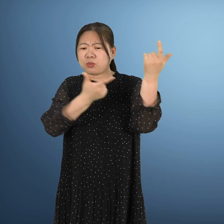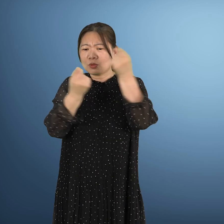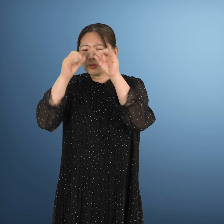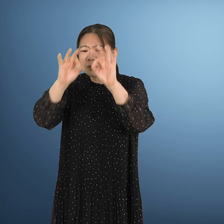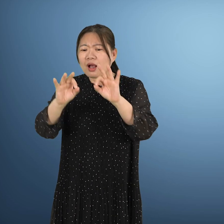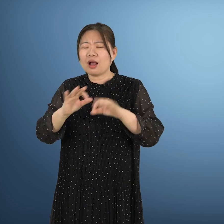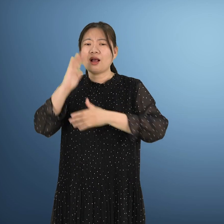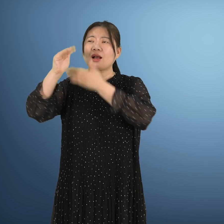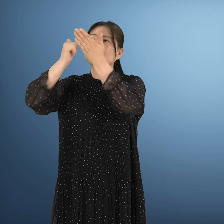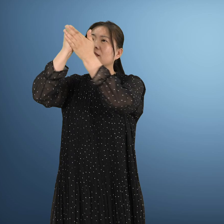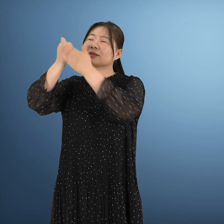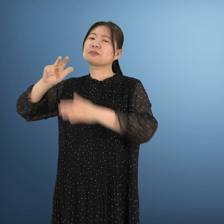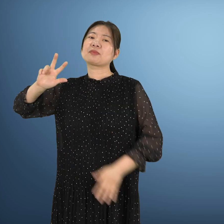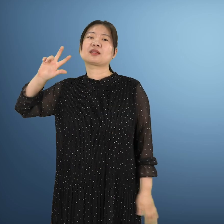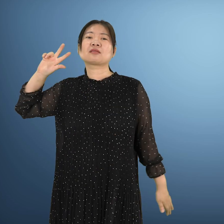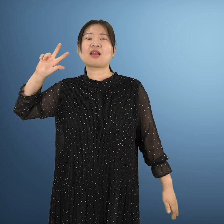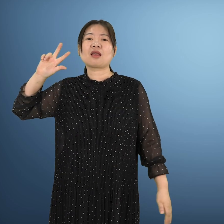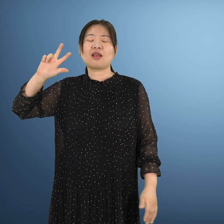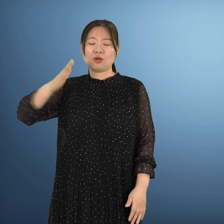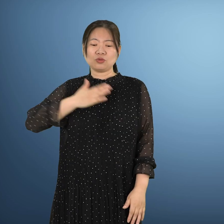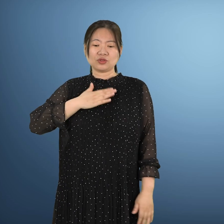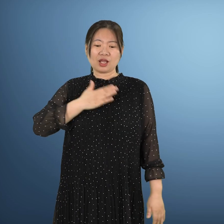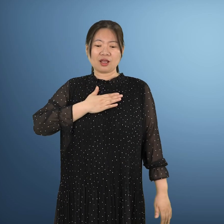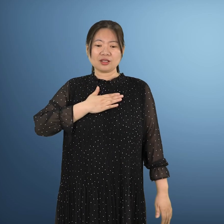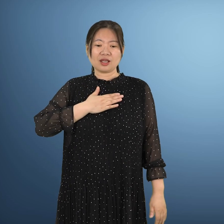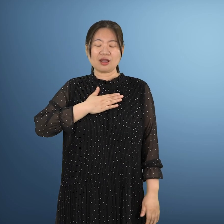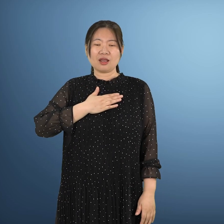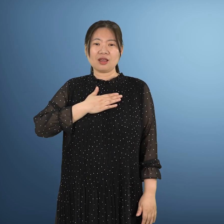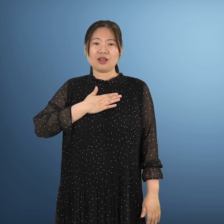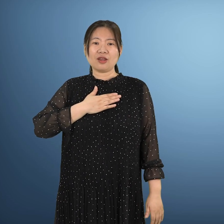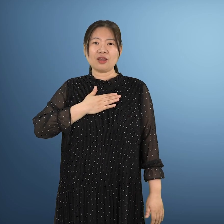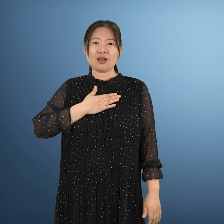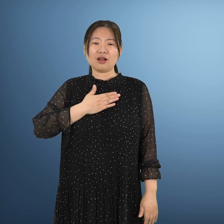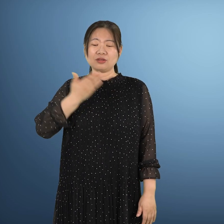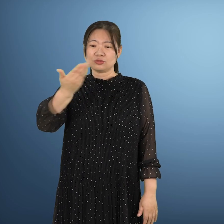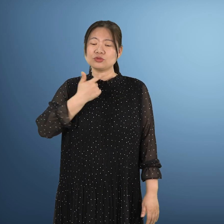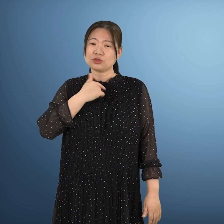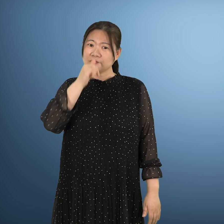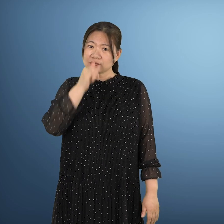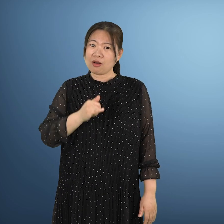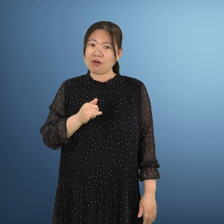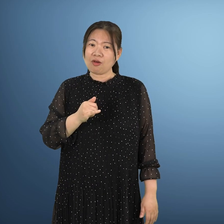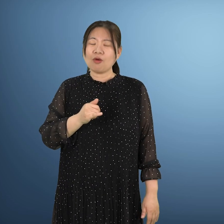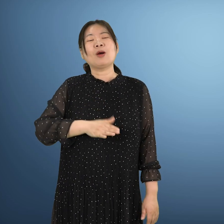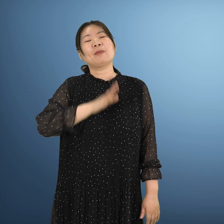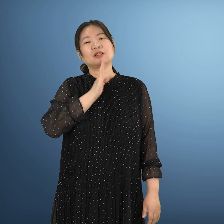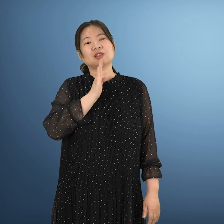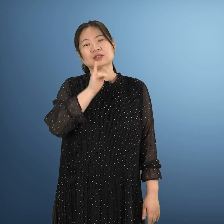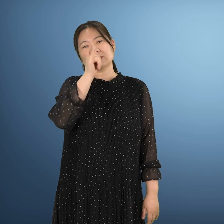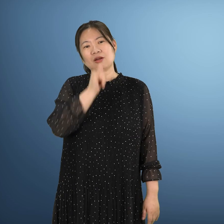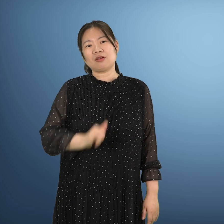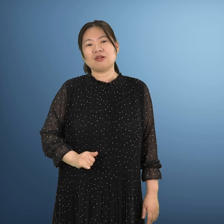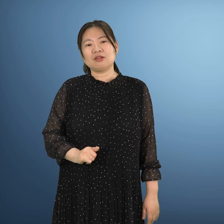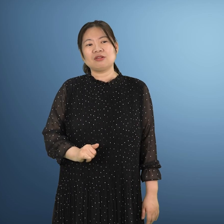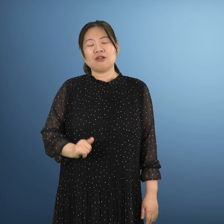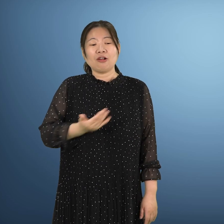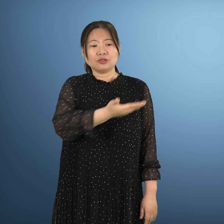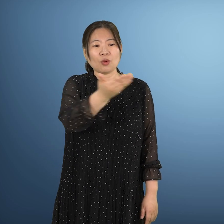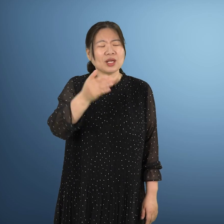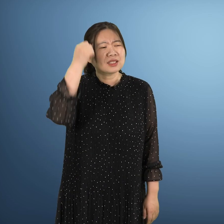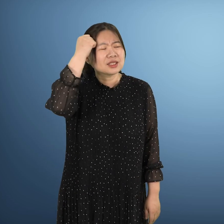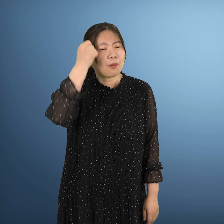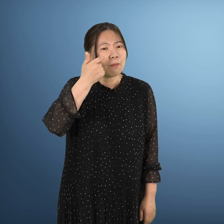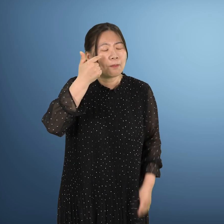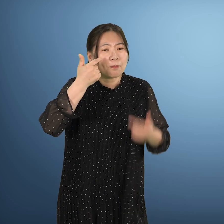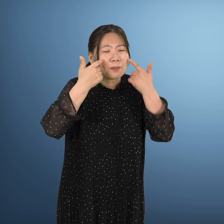하나님은 맹세를 우리들에게 하셨나요? 안 하셨나요? 하셨어요. 여러분들이 기억할 만한